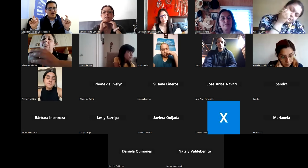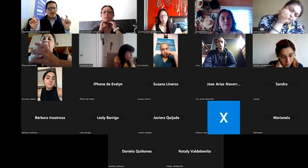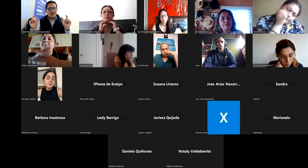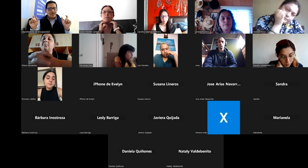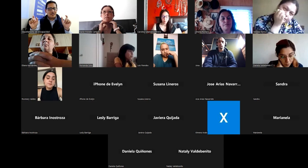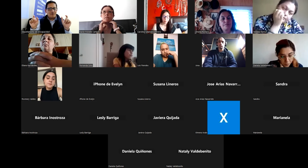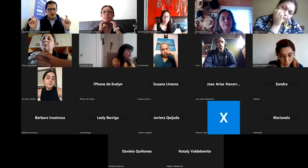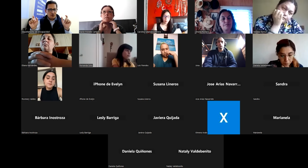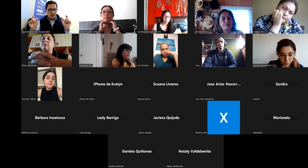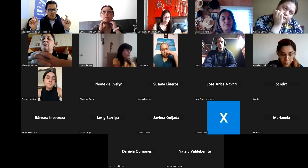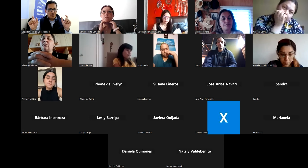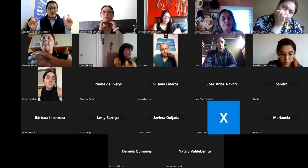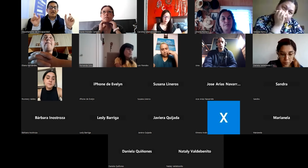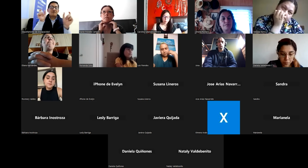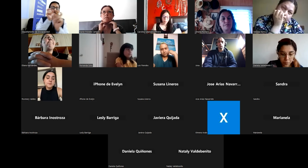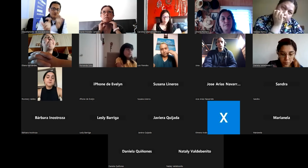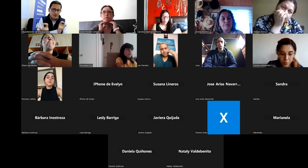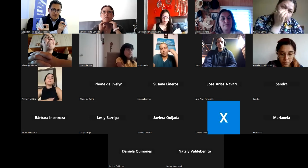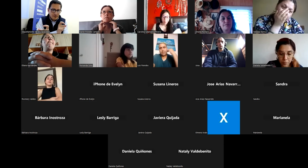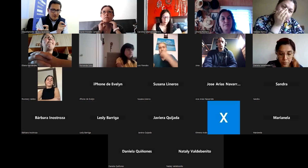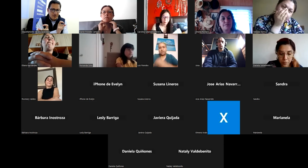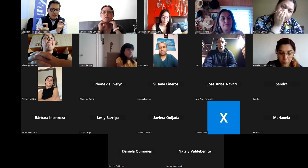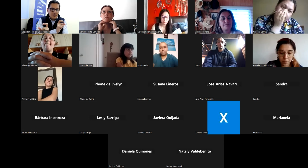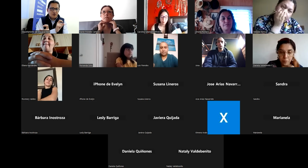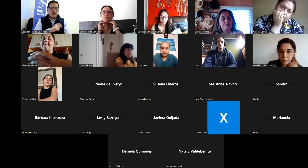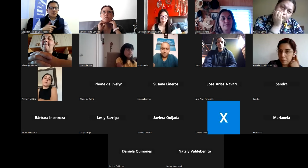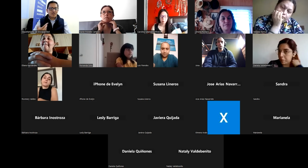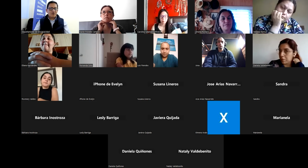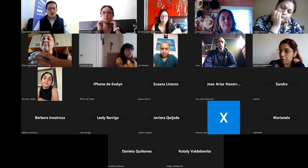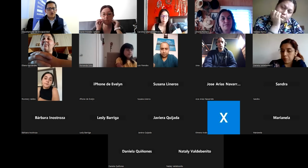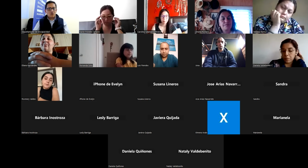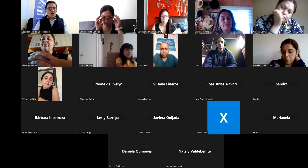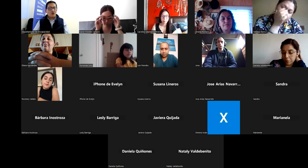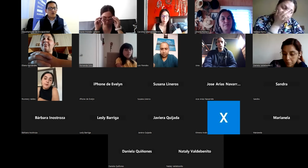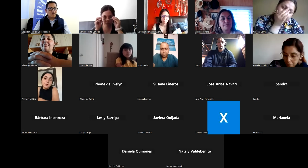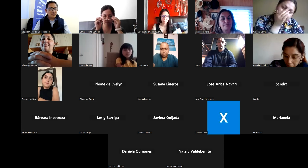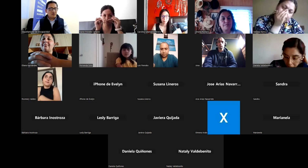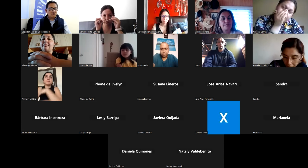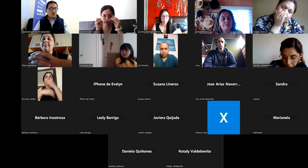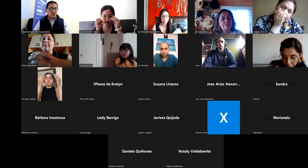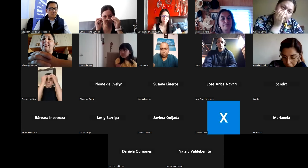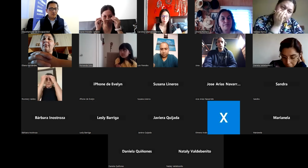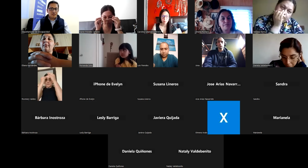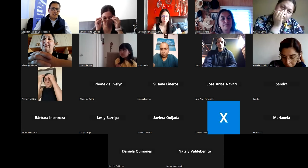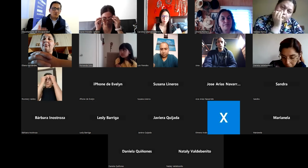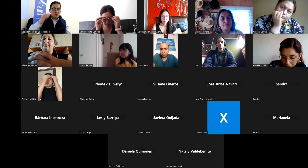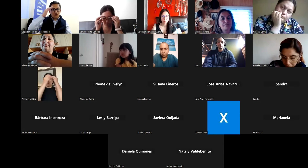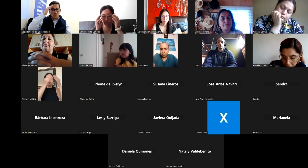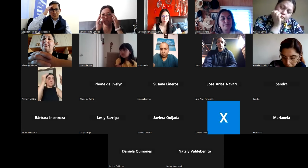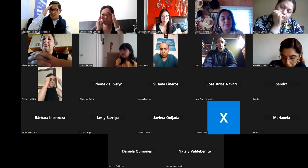en español y al inverso entonces el concepto de buenos de buenos días quizás para algunos solo podría